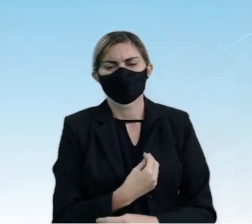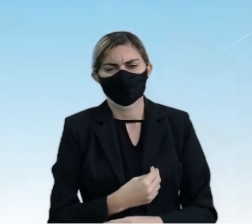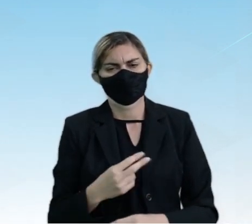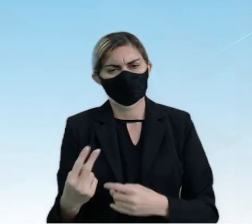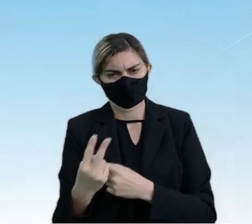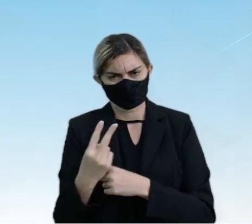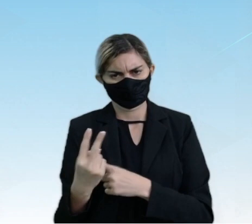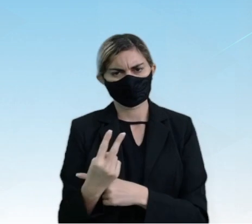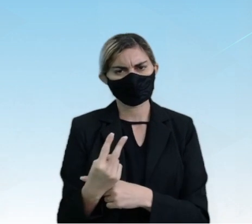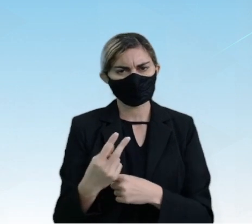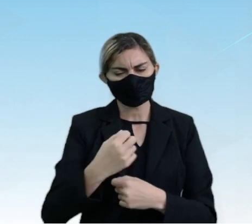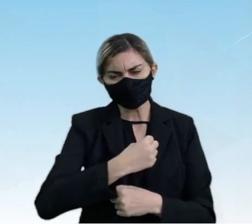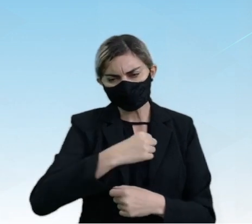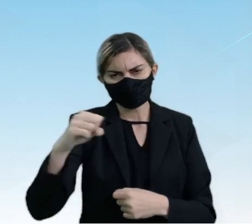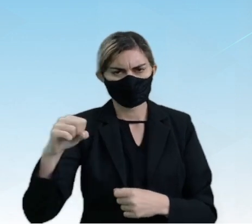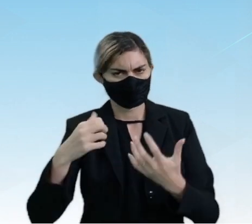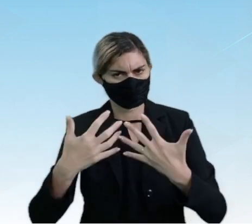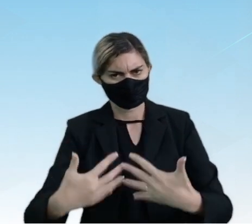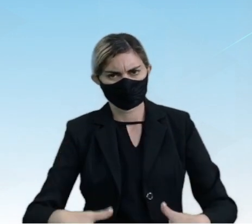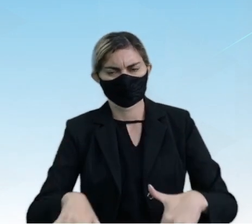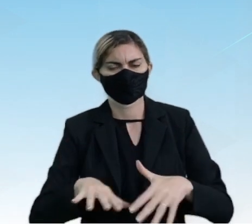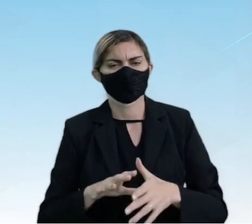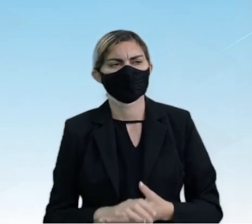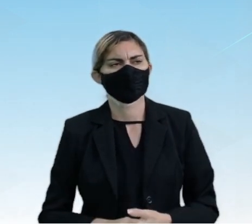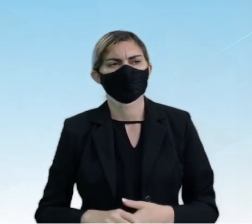se proteger das ameaças naturais.